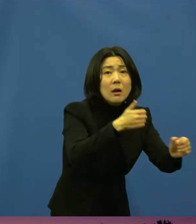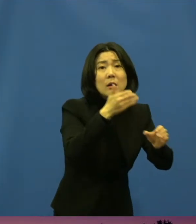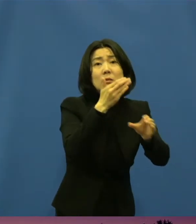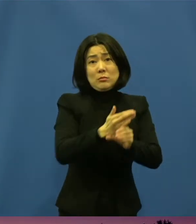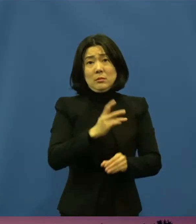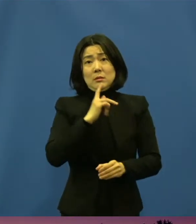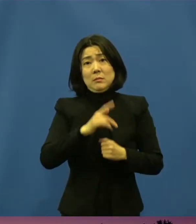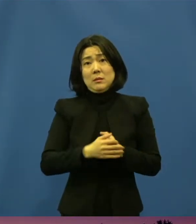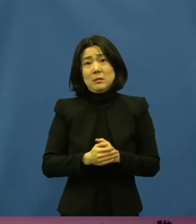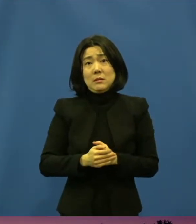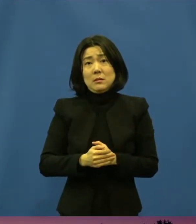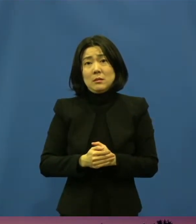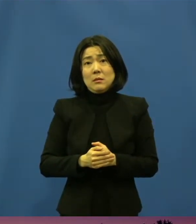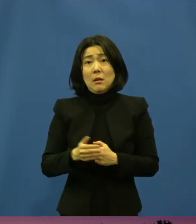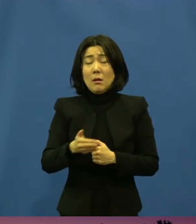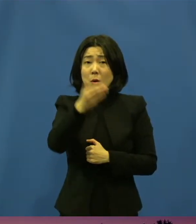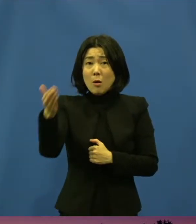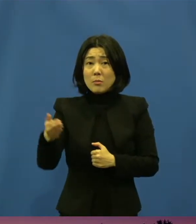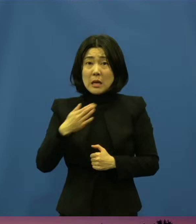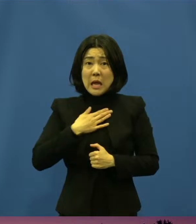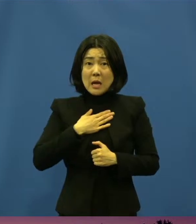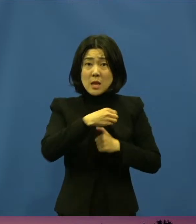영향을 미치고 있는가?